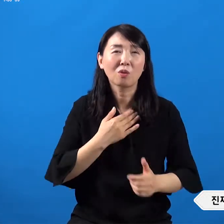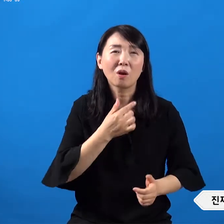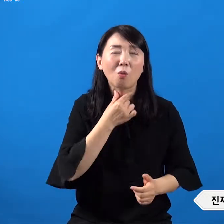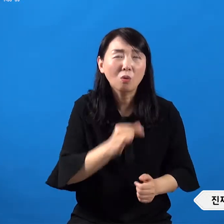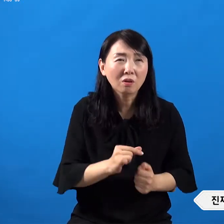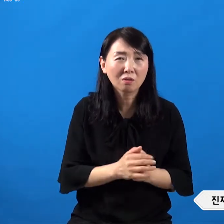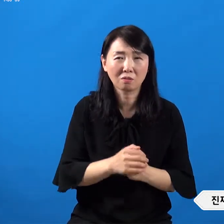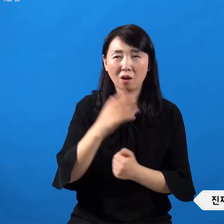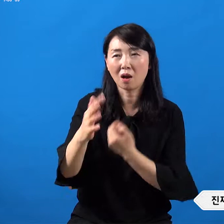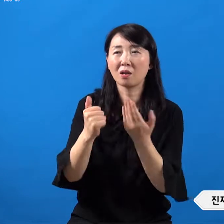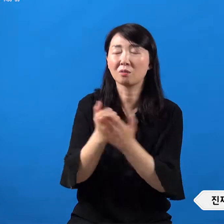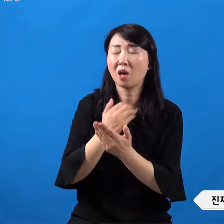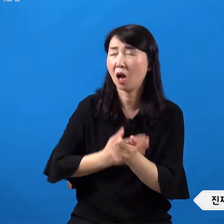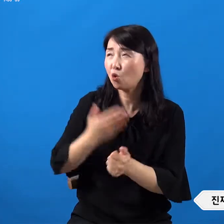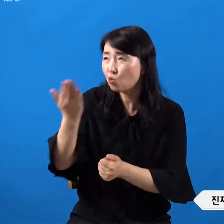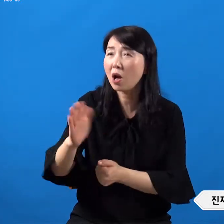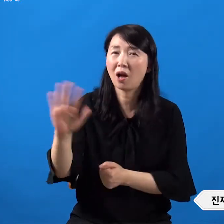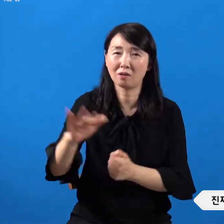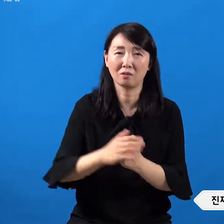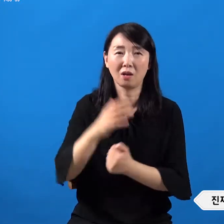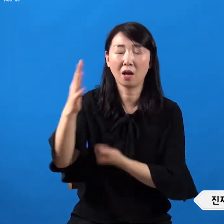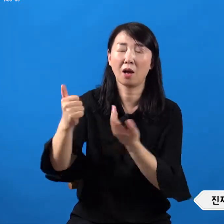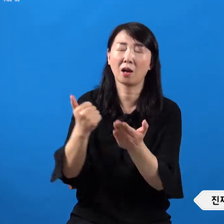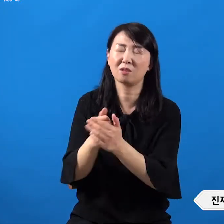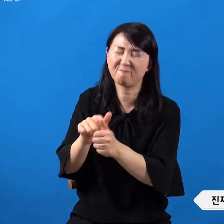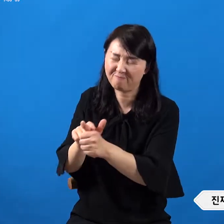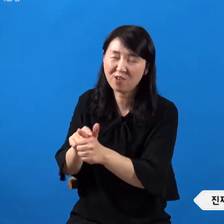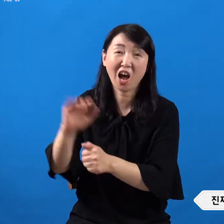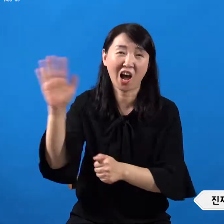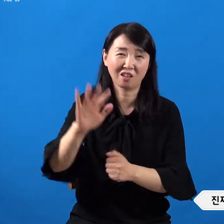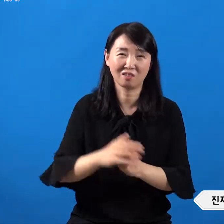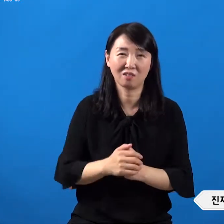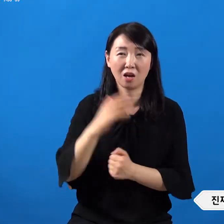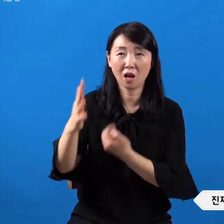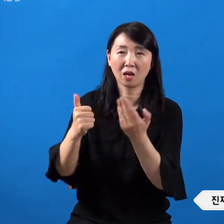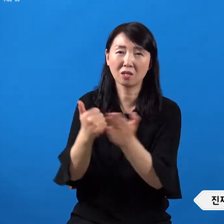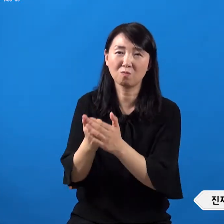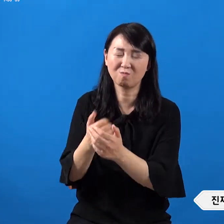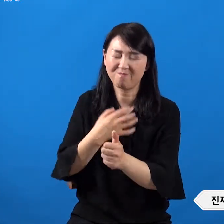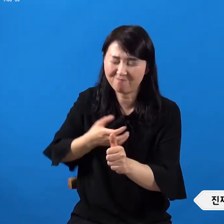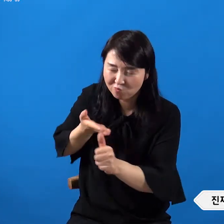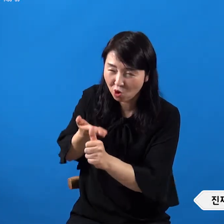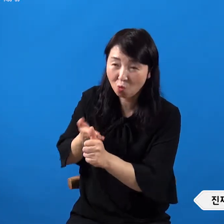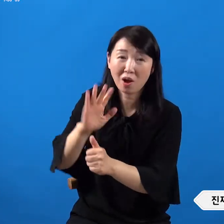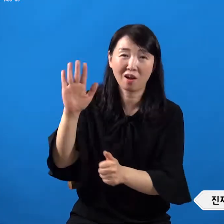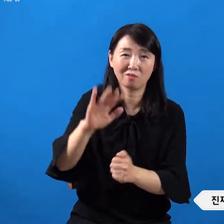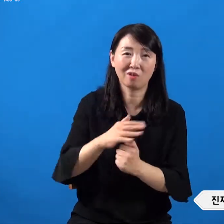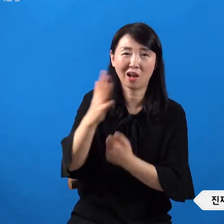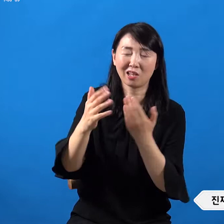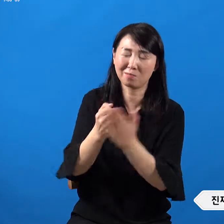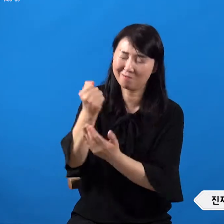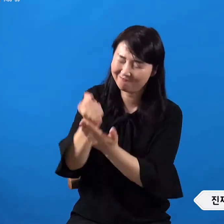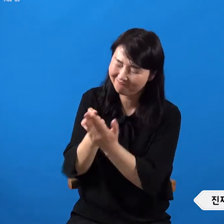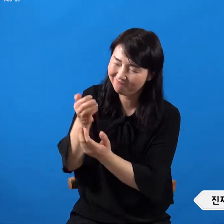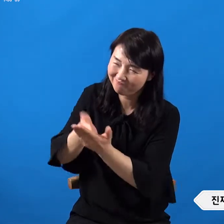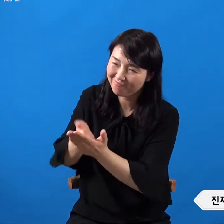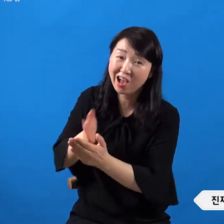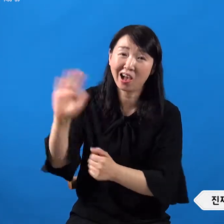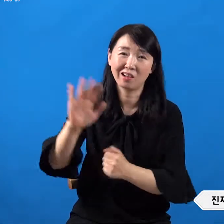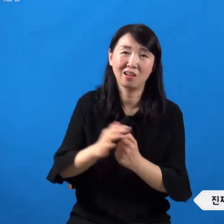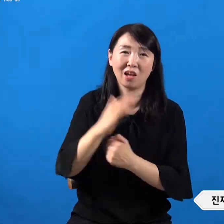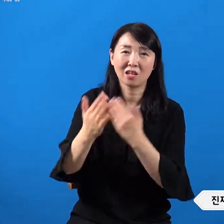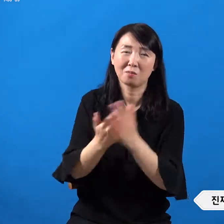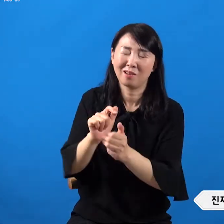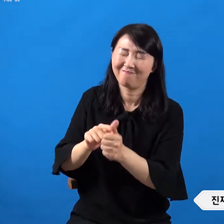내가 원하는 것 하나님께 알리는 것이 아니라, 하나님을 조르는 것이 아니라, 하나님을 괴롭히고 하나님께 설득하고